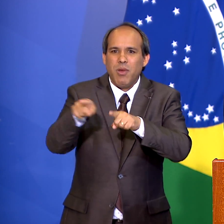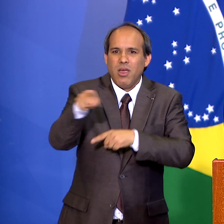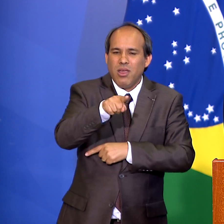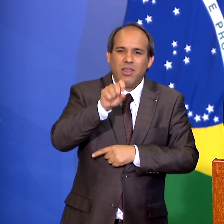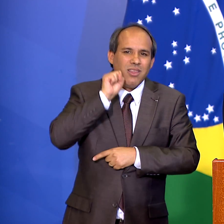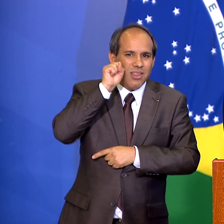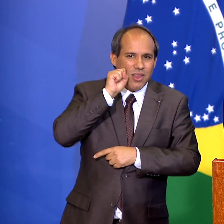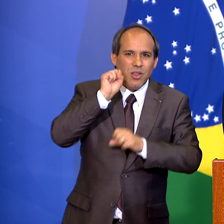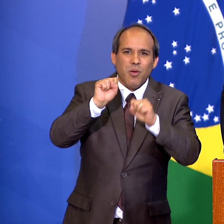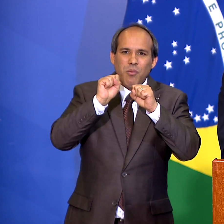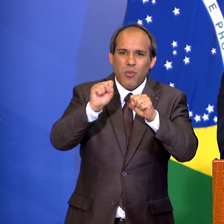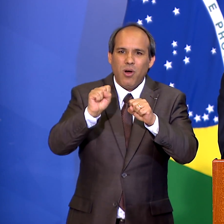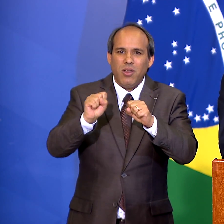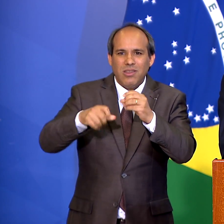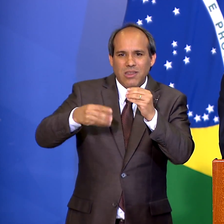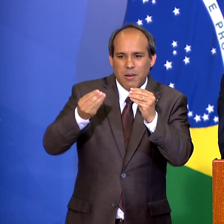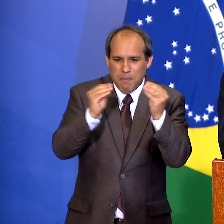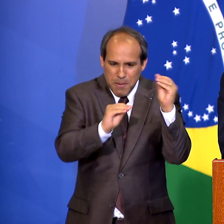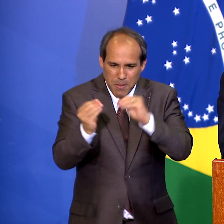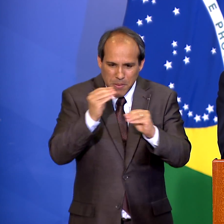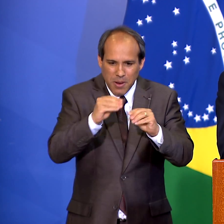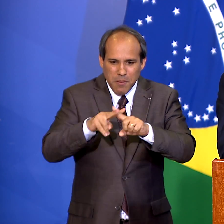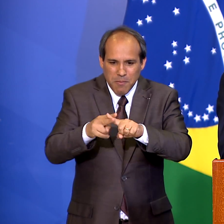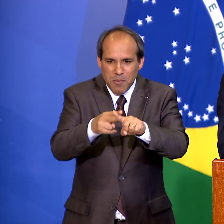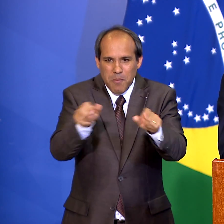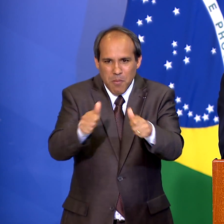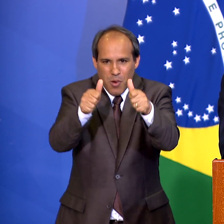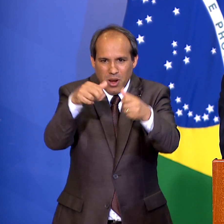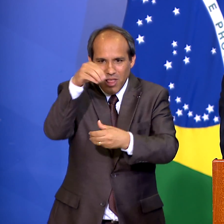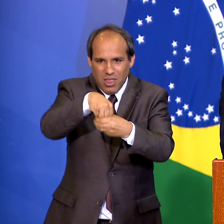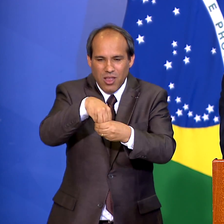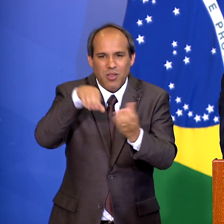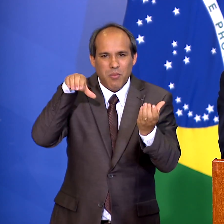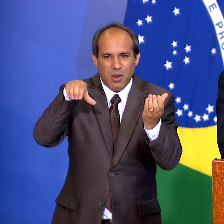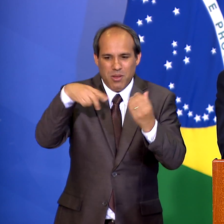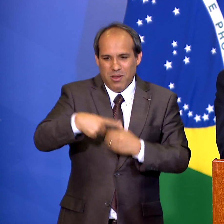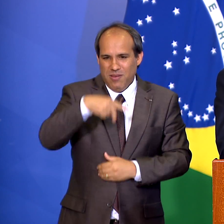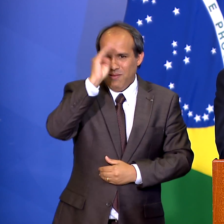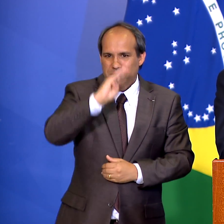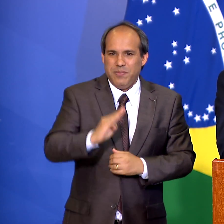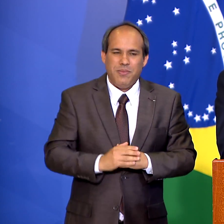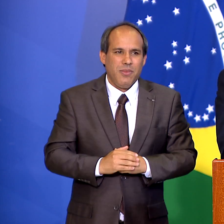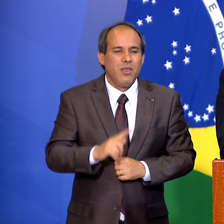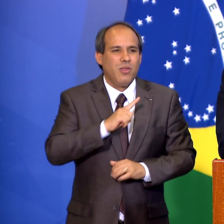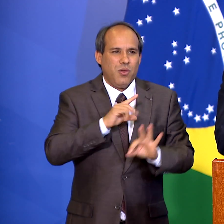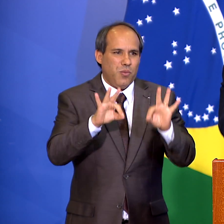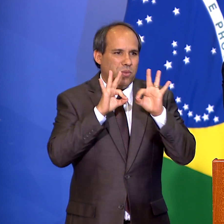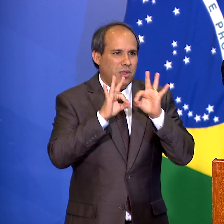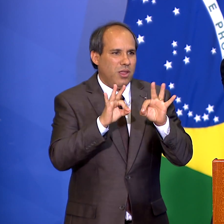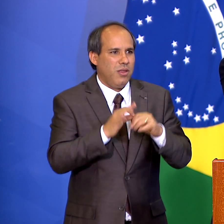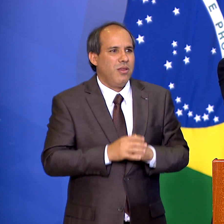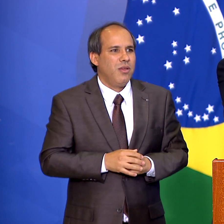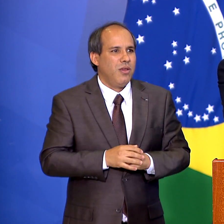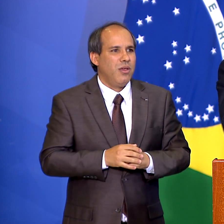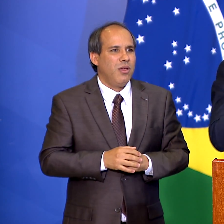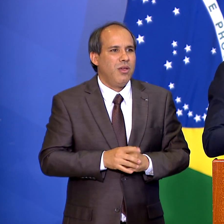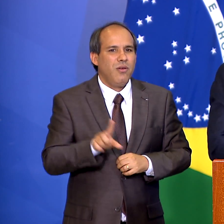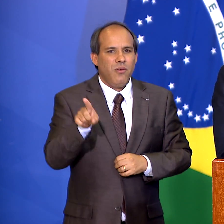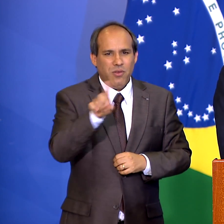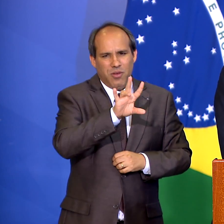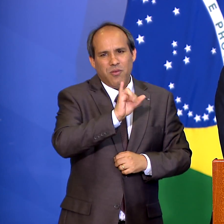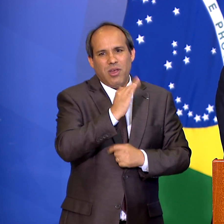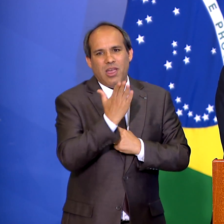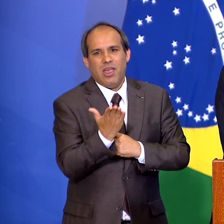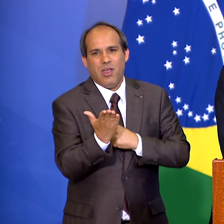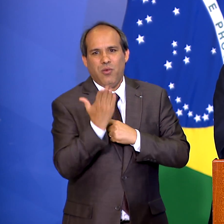senador, pode aperfeiçoar esse projeto dentro do parlamento brasileiro. E tenho certeza que vocês ajudarão